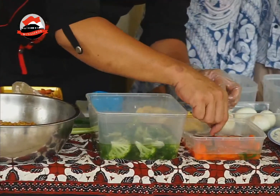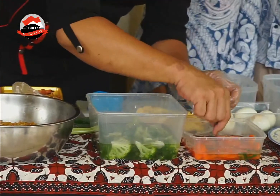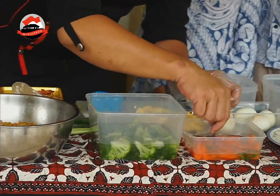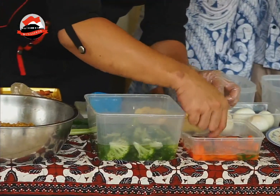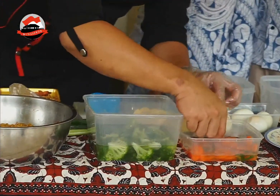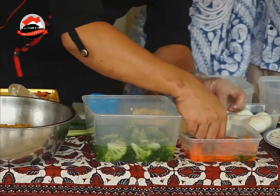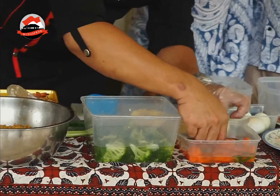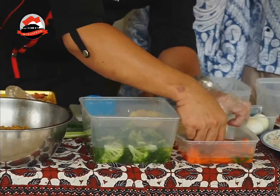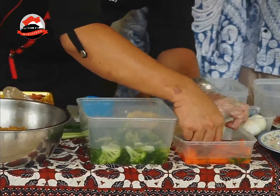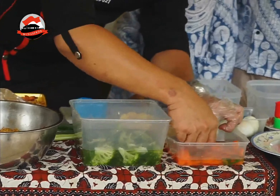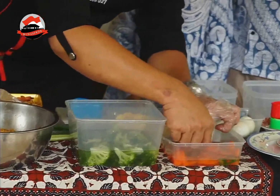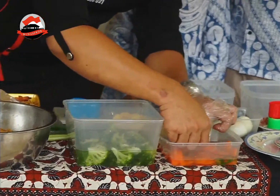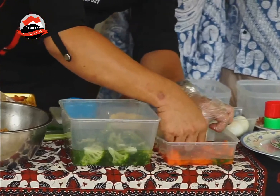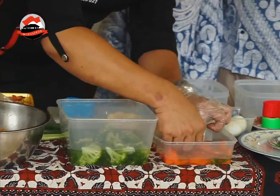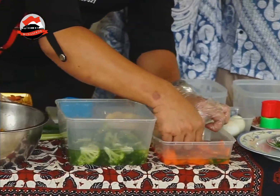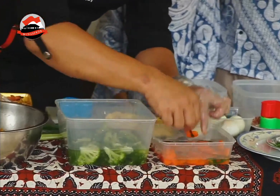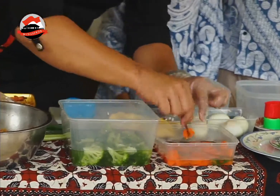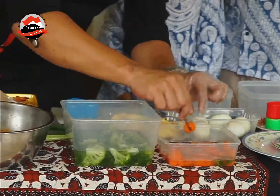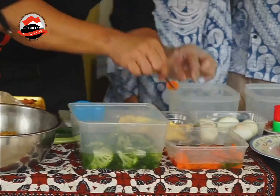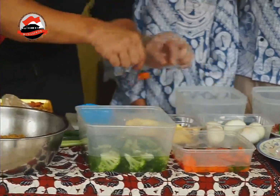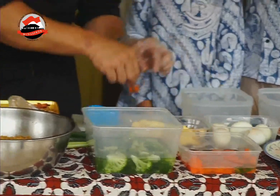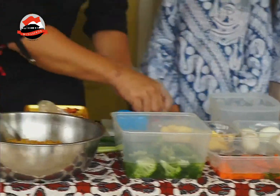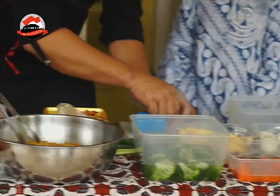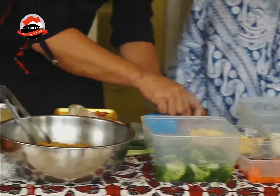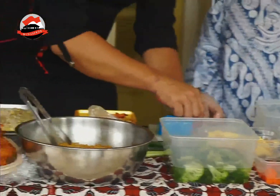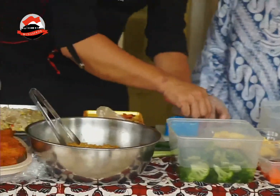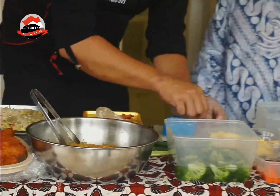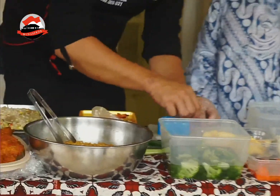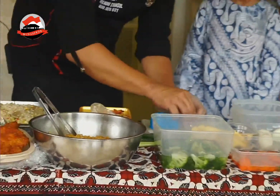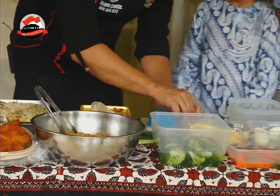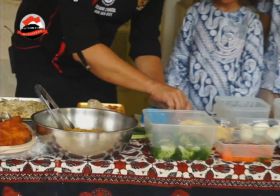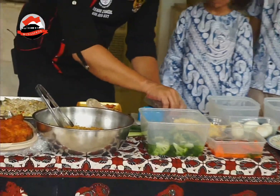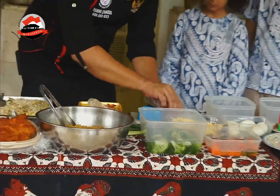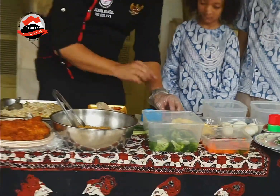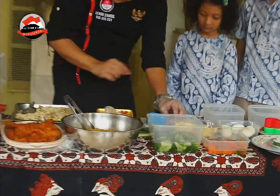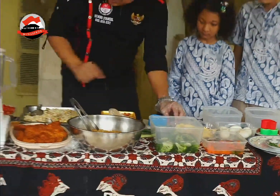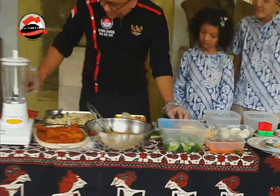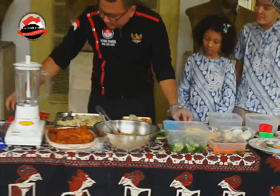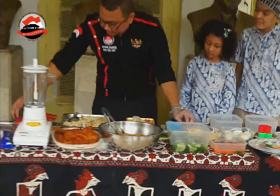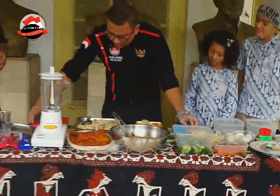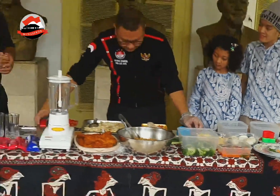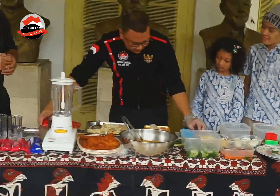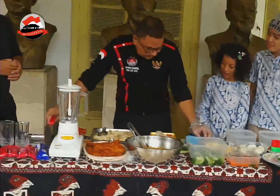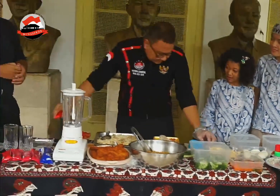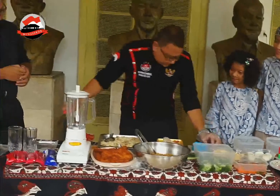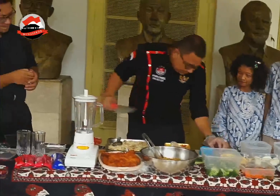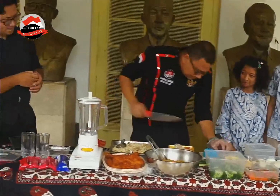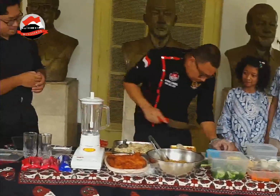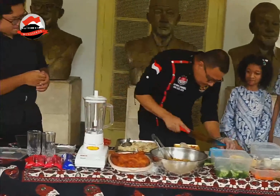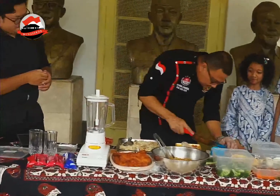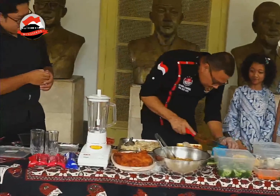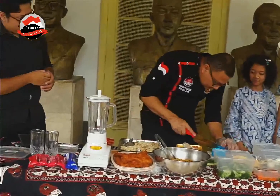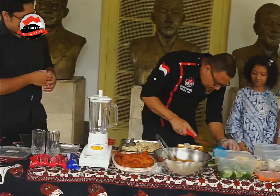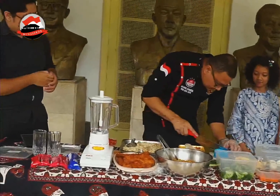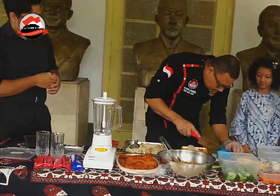Ada yang kecil nggak? Atau kita bagi dua ada? Matanya sipit aja ya. Kita bagi dua.